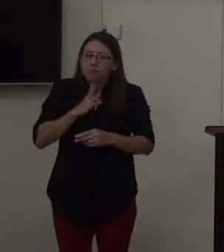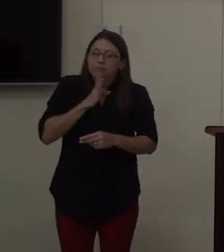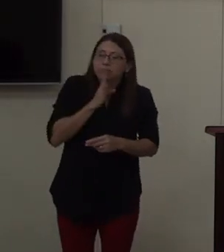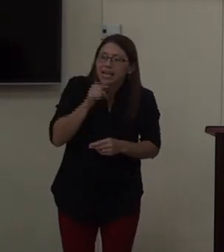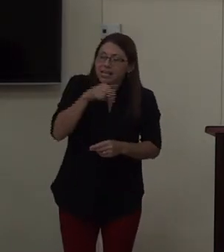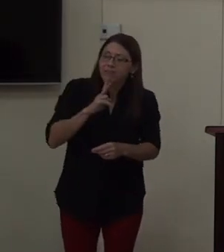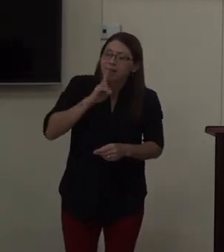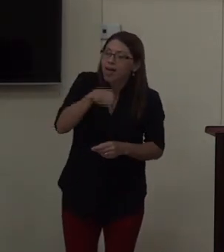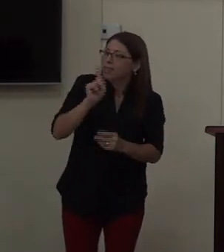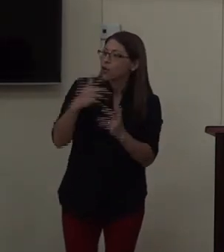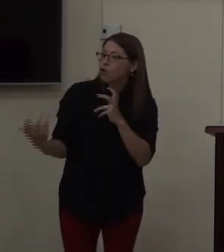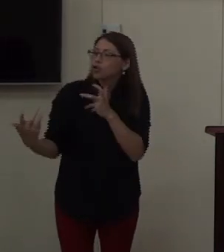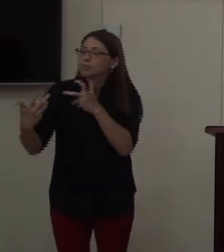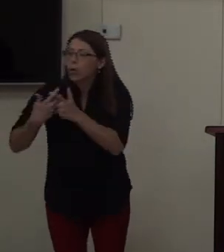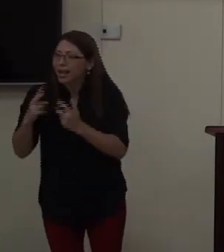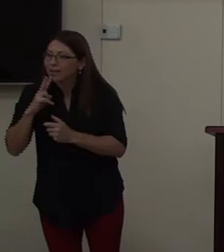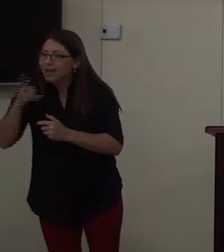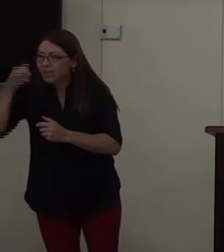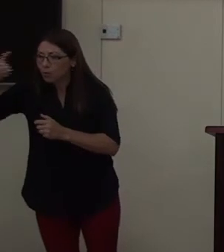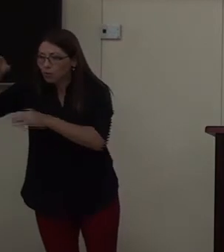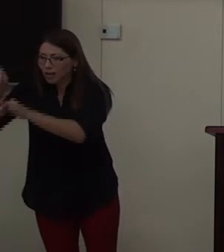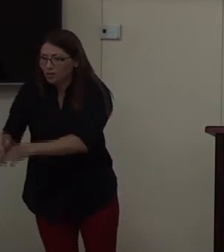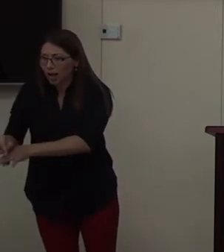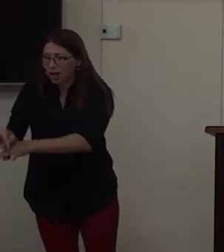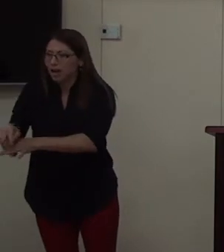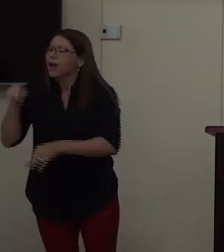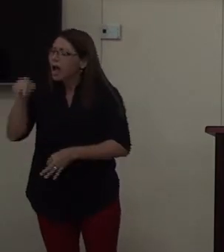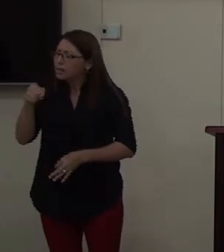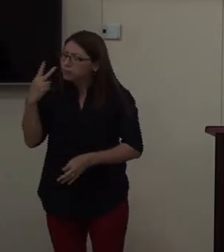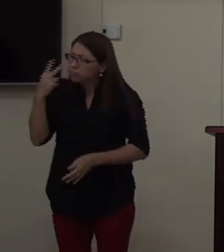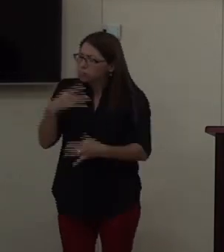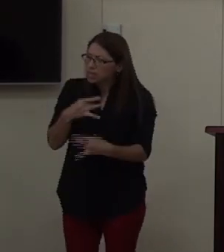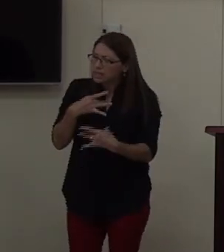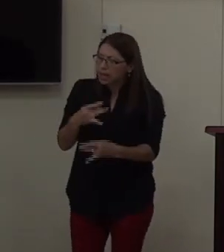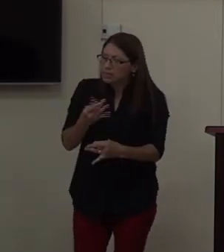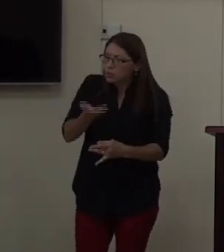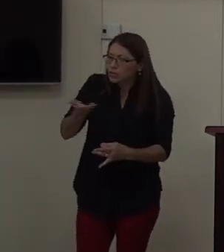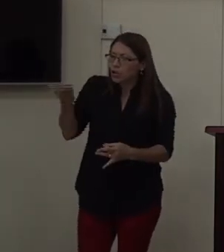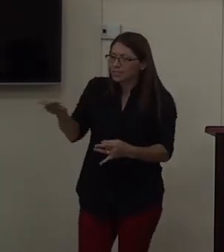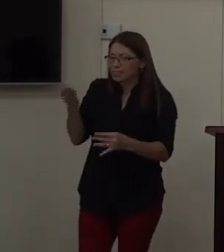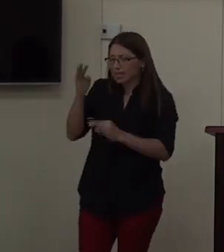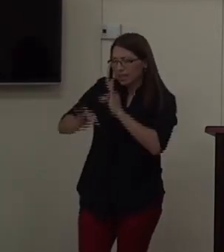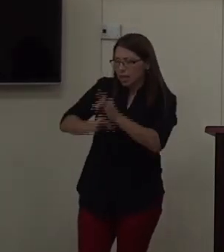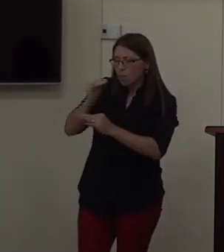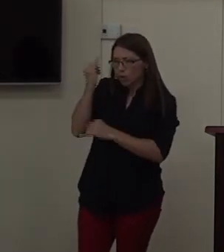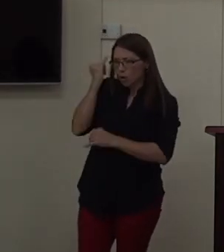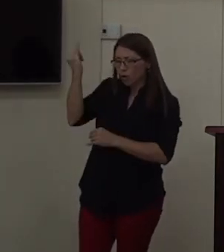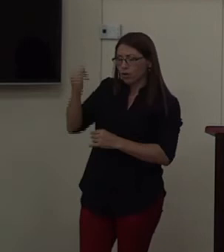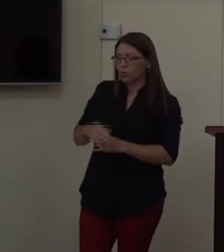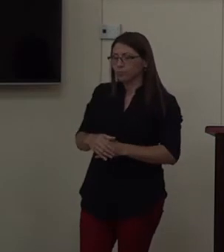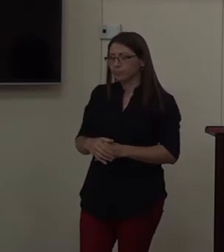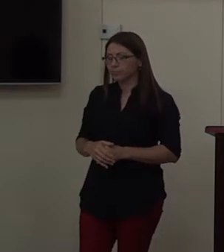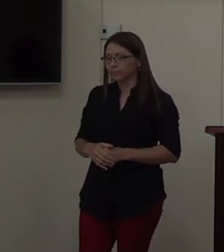cultura tradicional. Y aquí encontramos cuestiones muy, muy interesantes de tipo ideológico, obviamente.